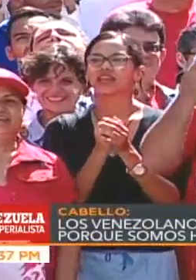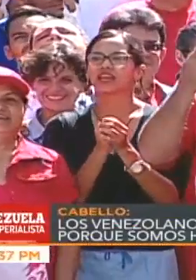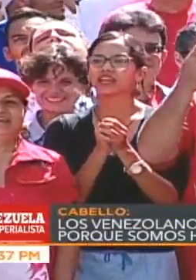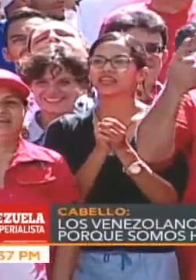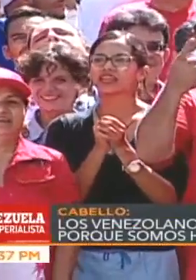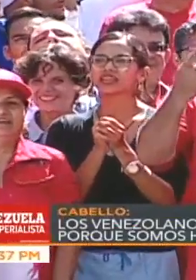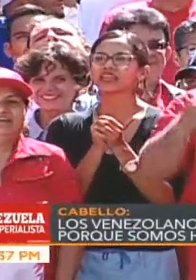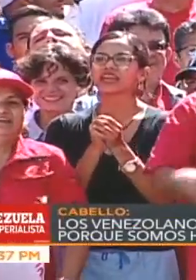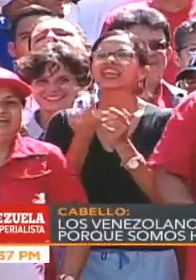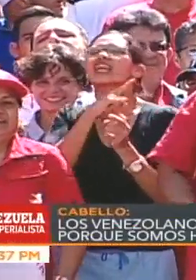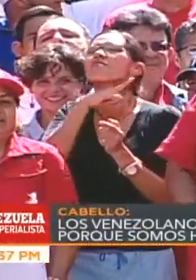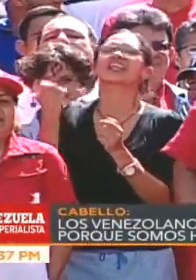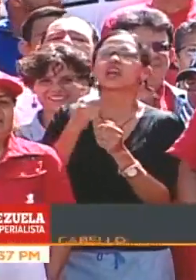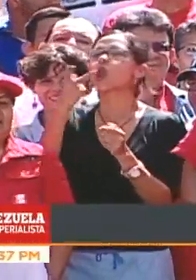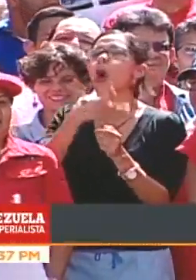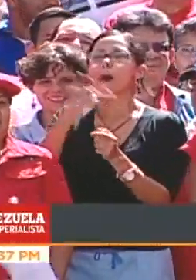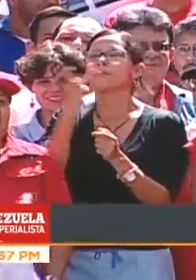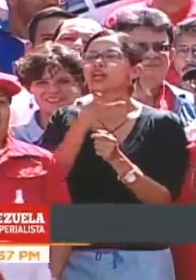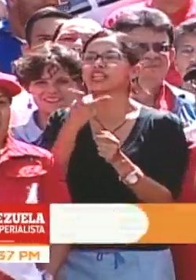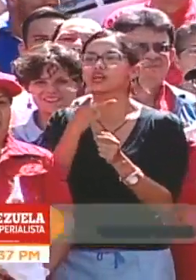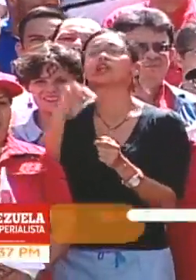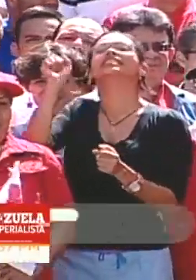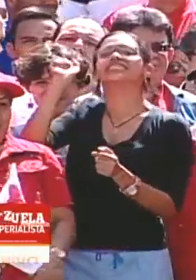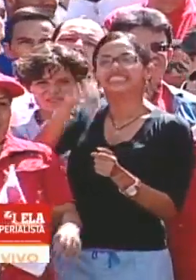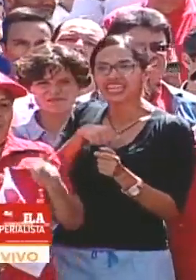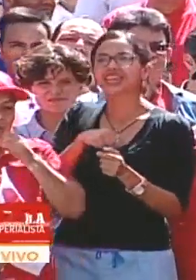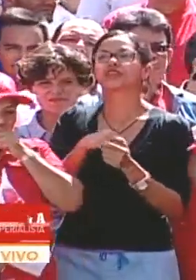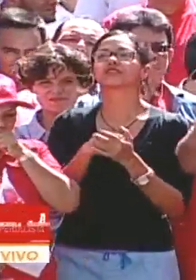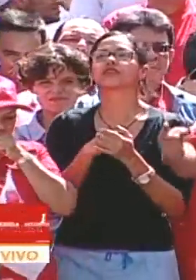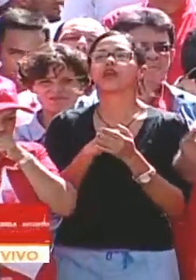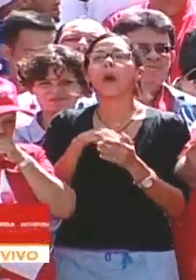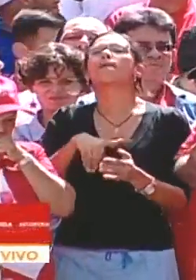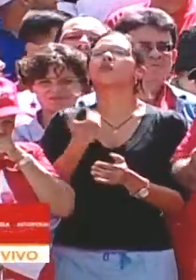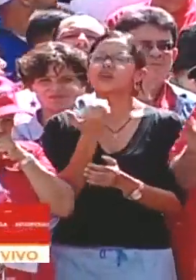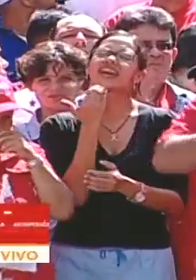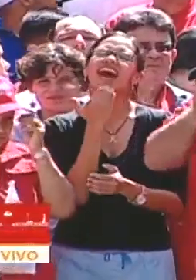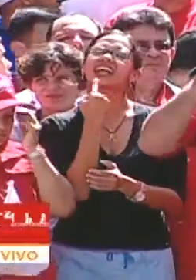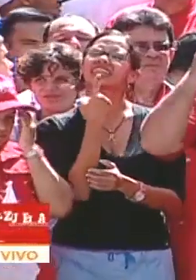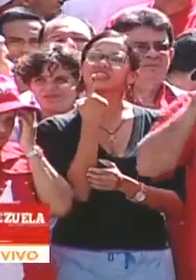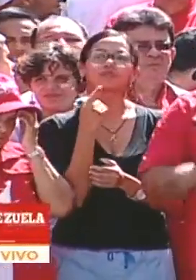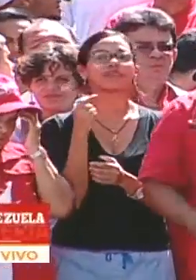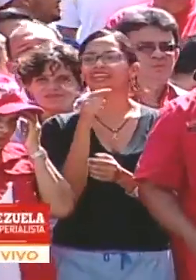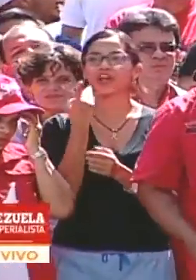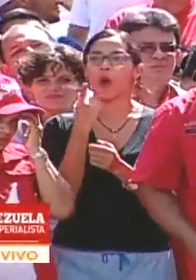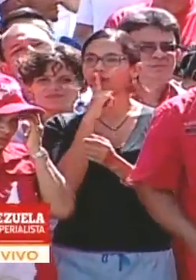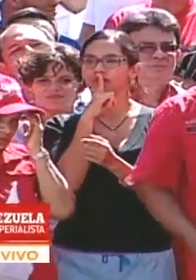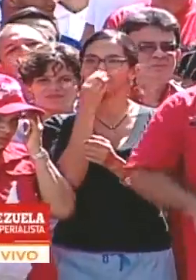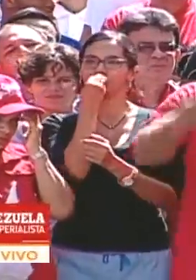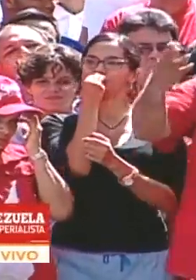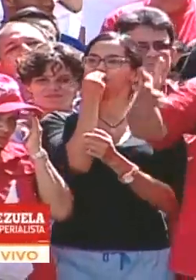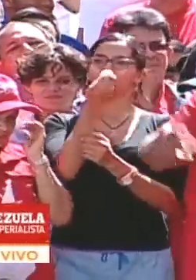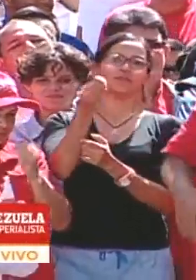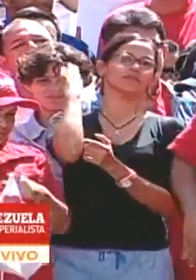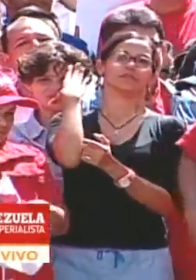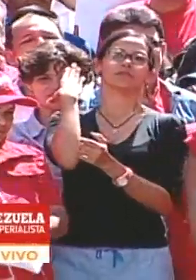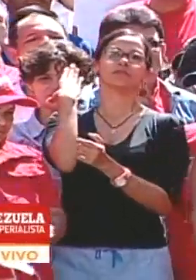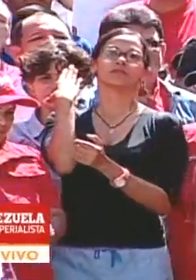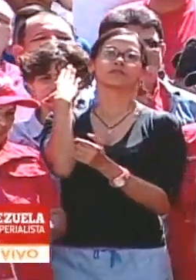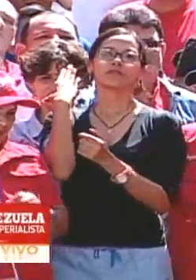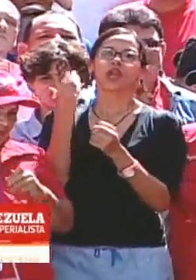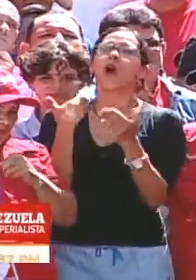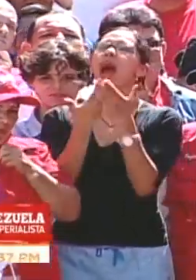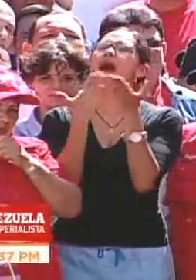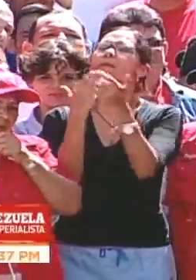que perdieron en lo político? Claro que sí, pudiera alguien, pero no lo van a admitir. ¿Cuál es la propuesta